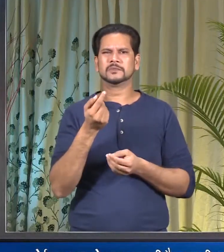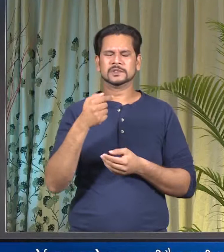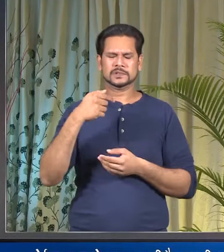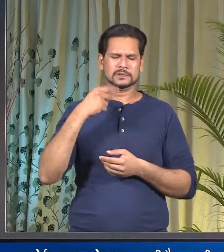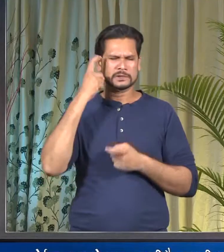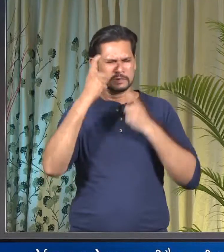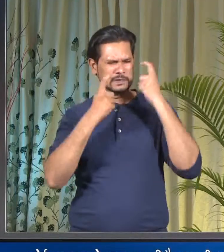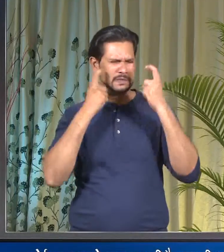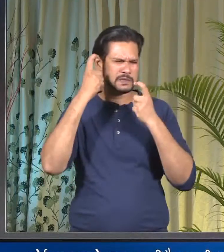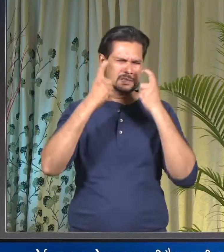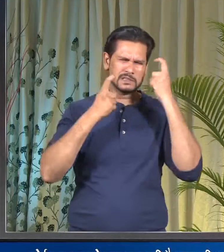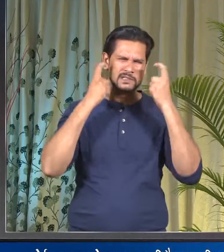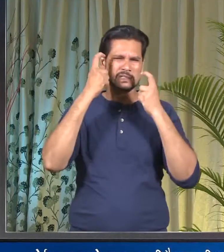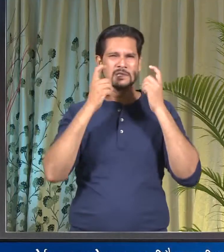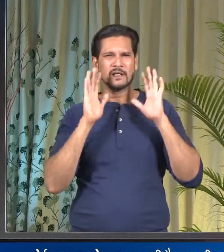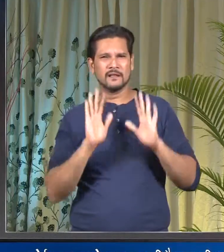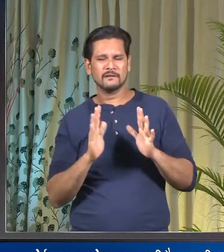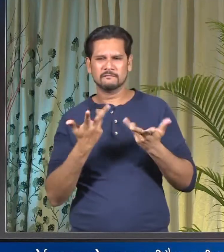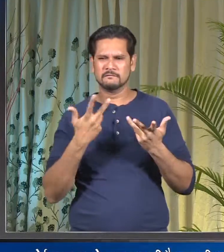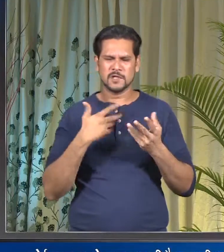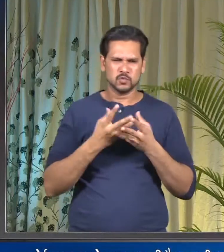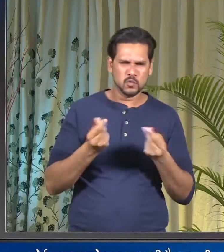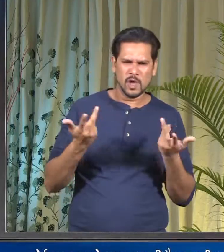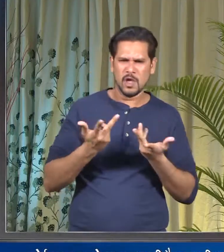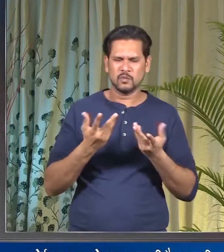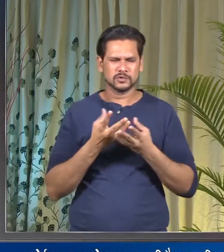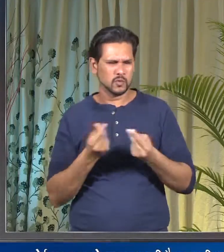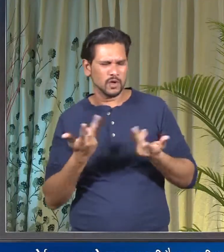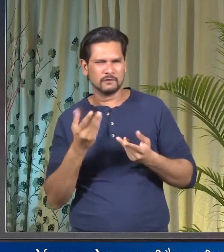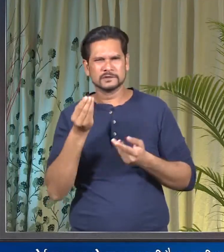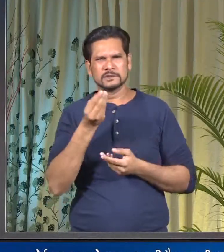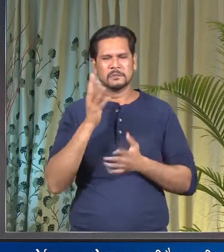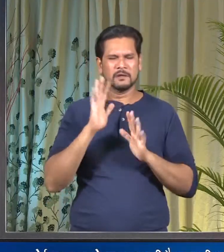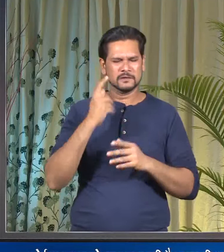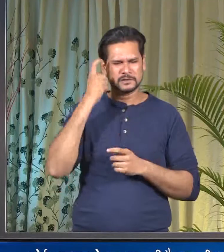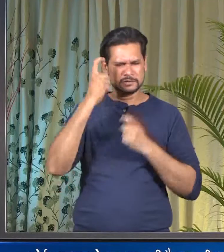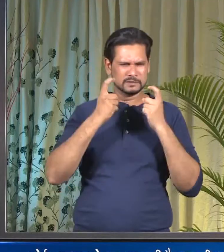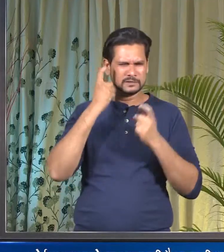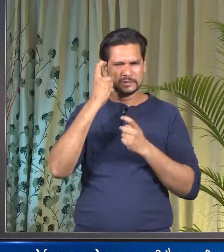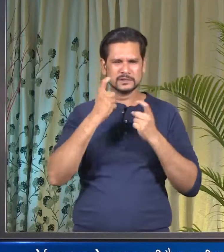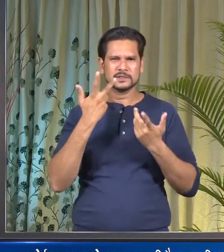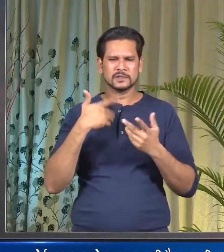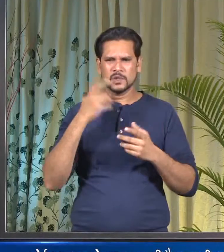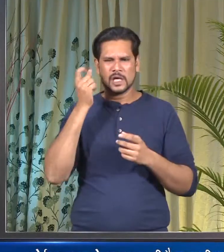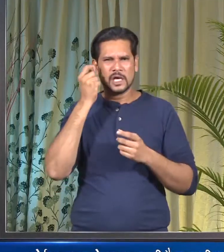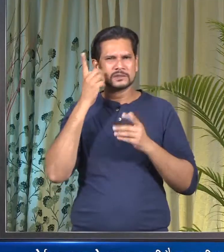आपके पास उसका कोई solution नहीं है और आपको समझ में नहीं आता है क्या करना है